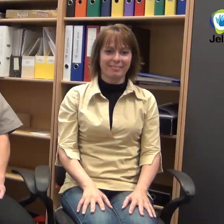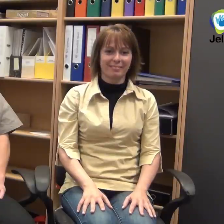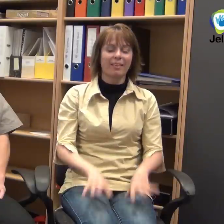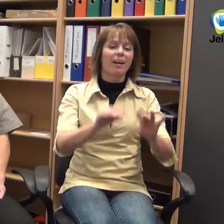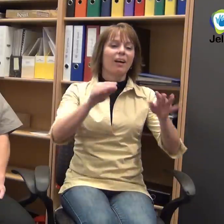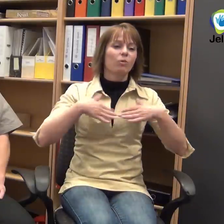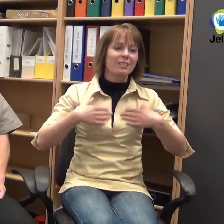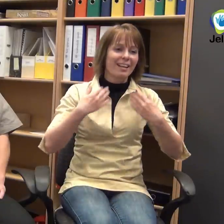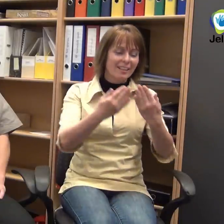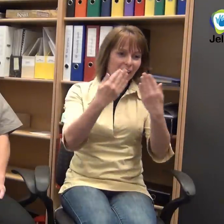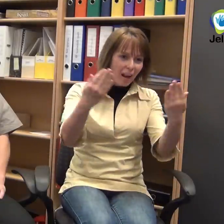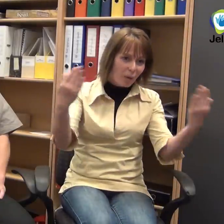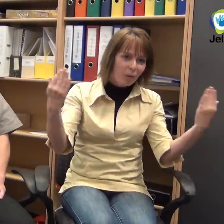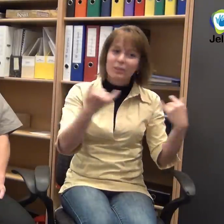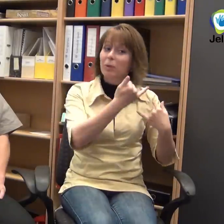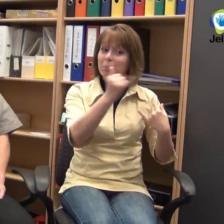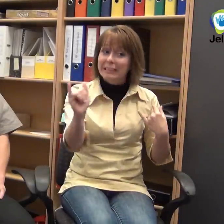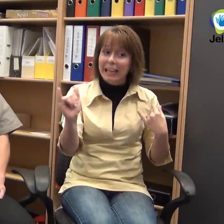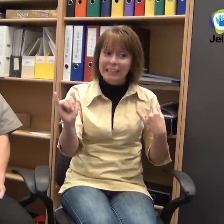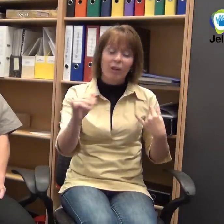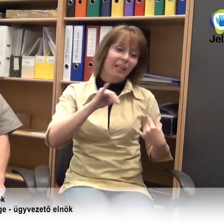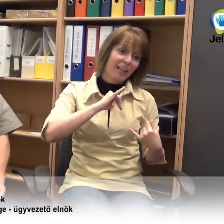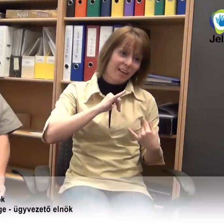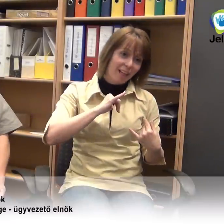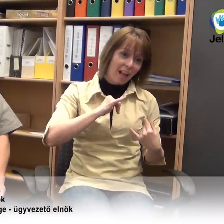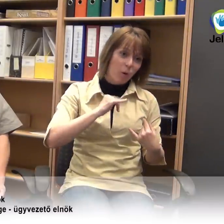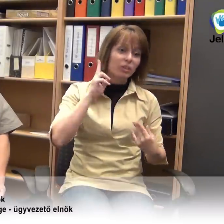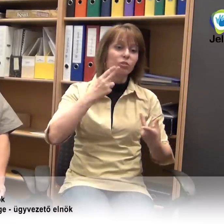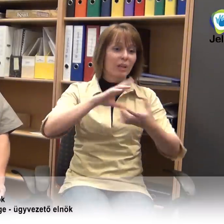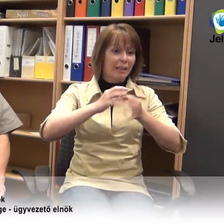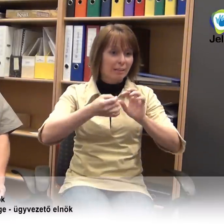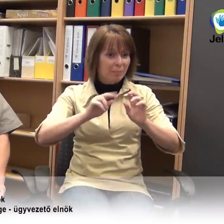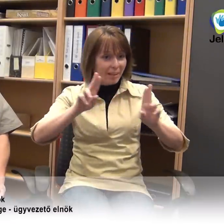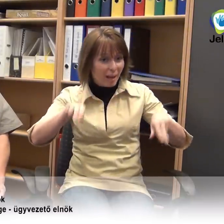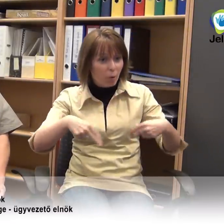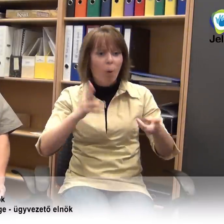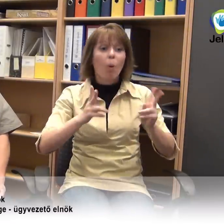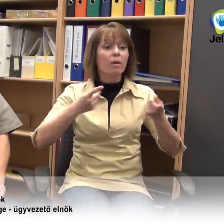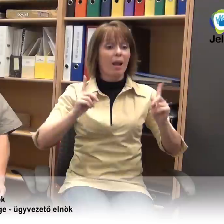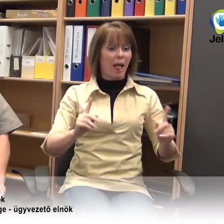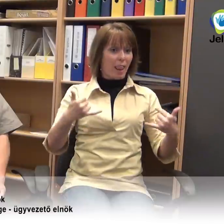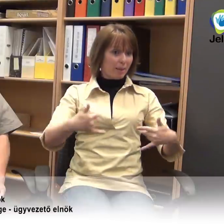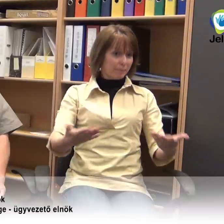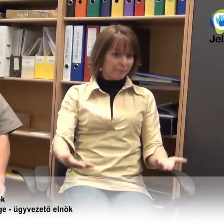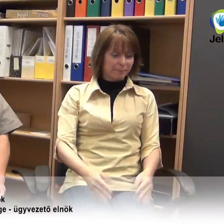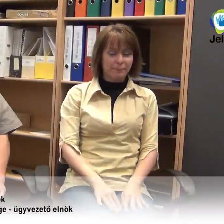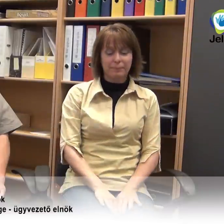Nagyon sok szeretettel köszöntöm mindenkit, aki érdeklődik a Siketlimpia jelenlegi állásáról.